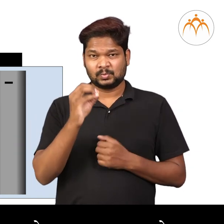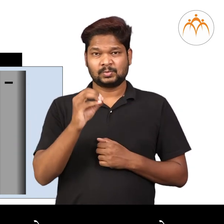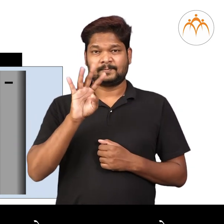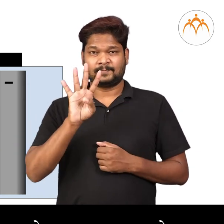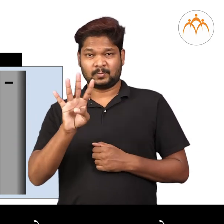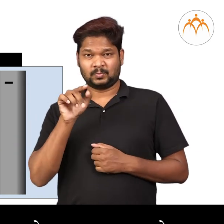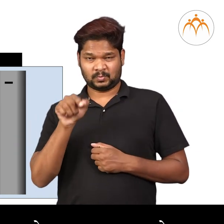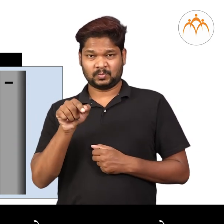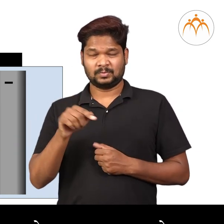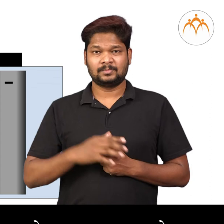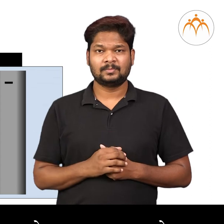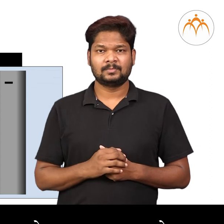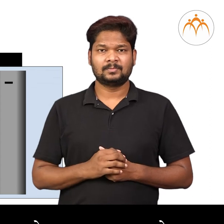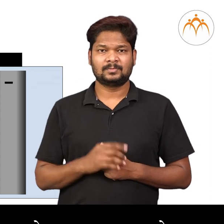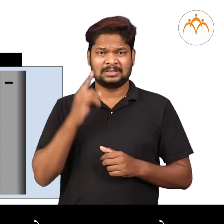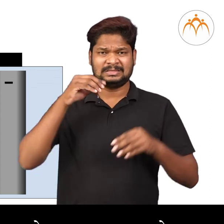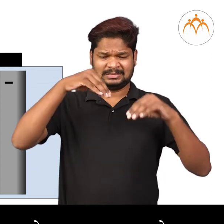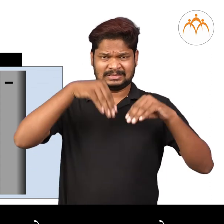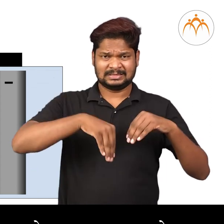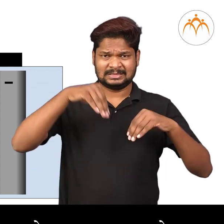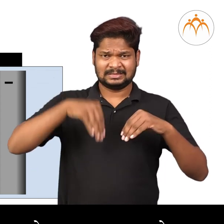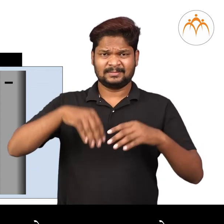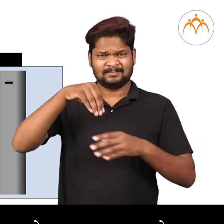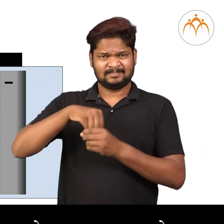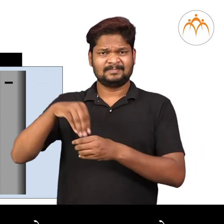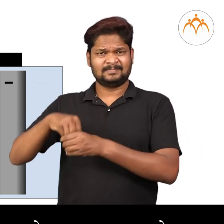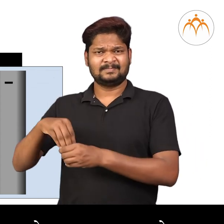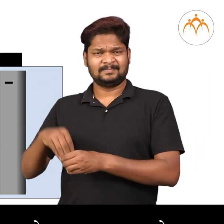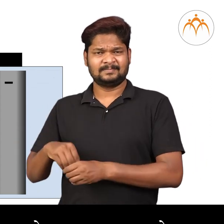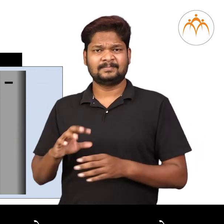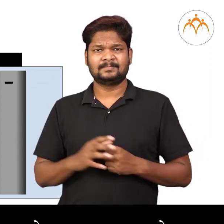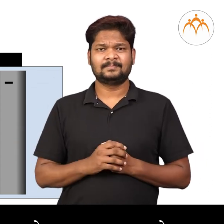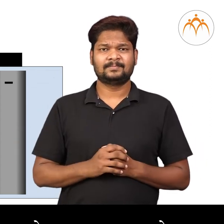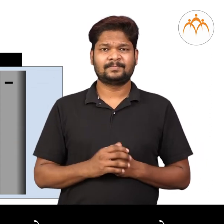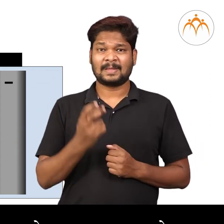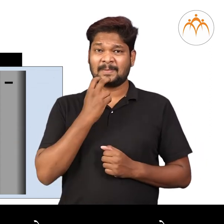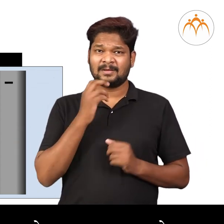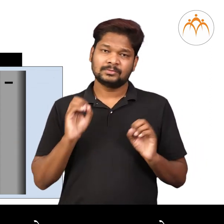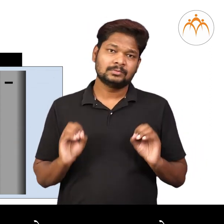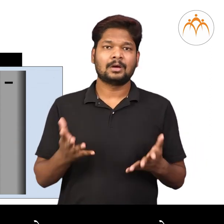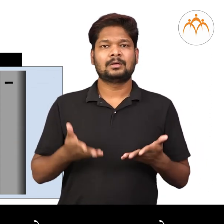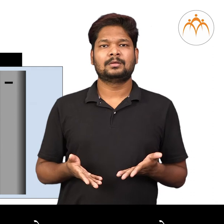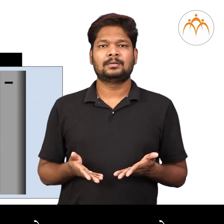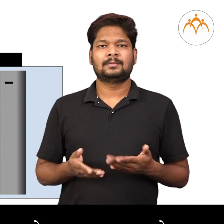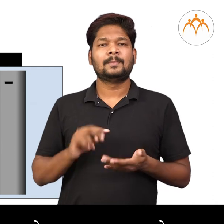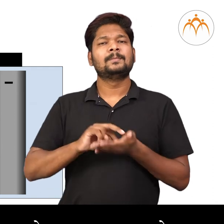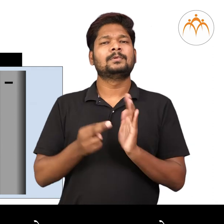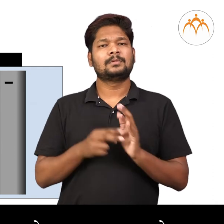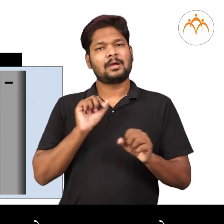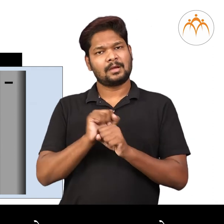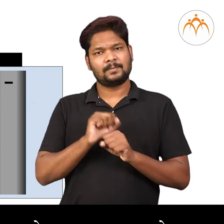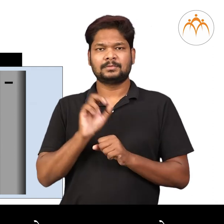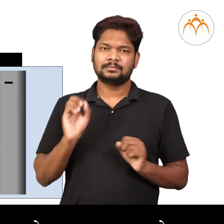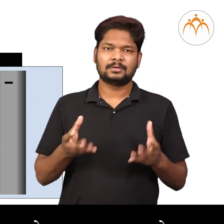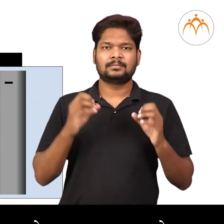विद्युत - अधिक घातक क्षण बैट्री सक्रिय होते मंजिल काम कर